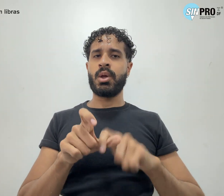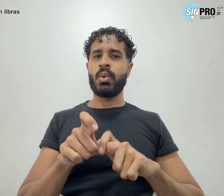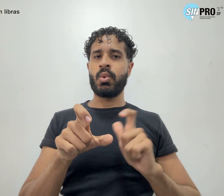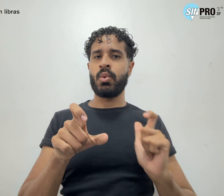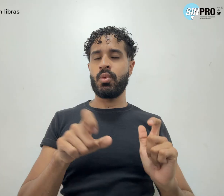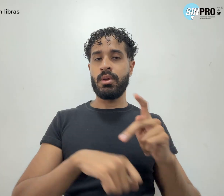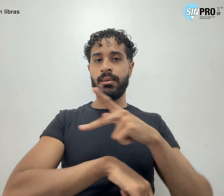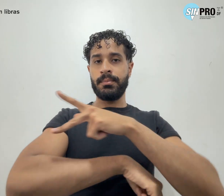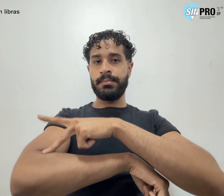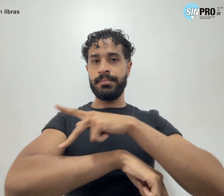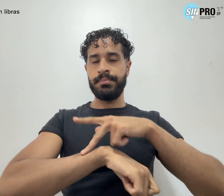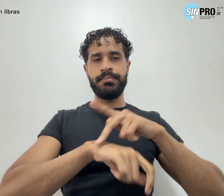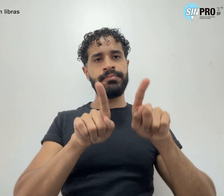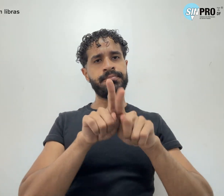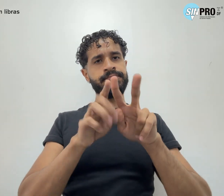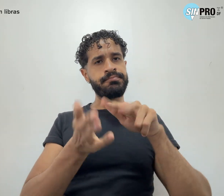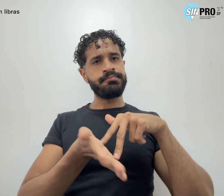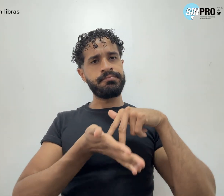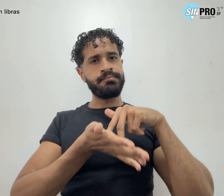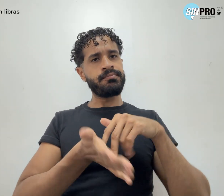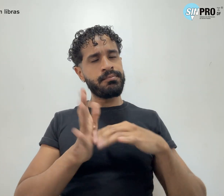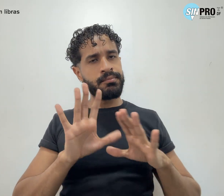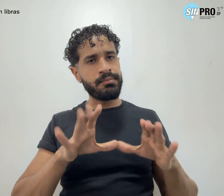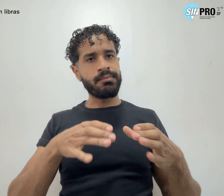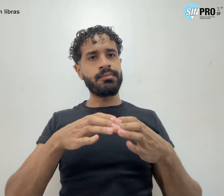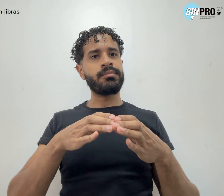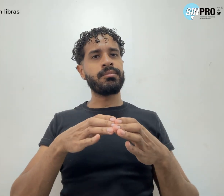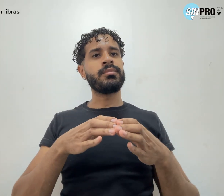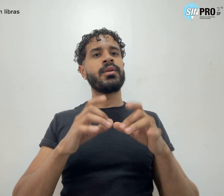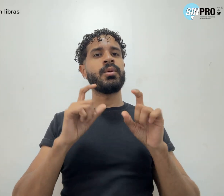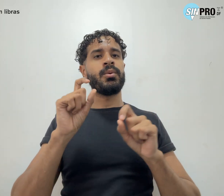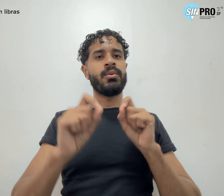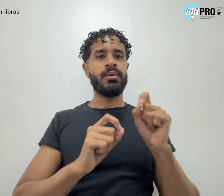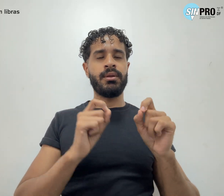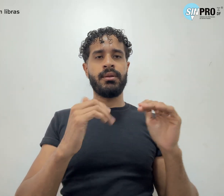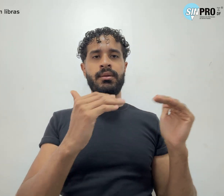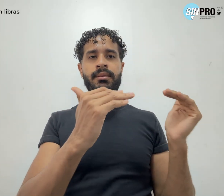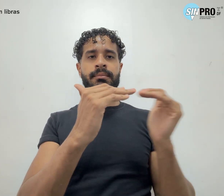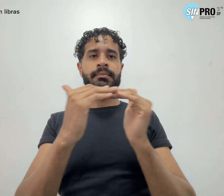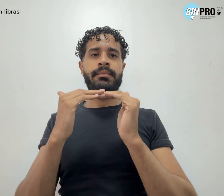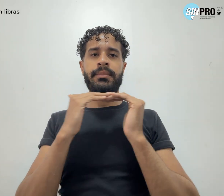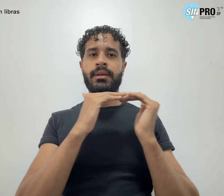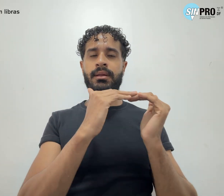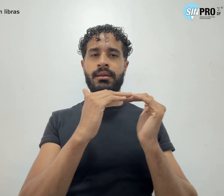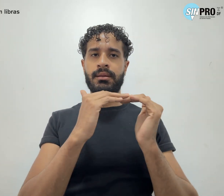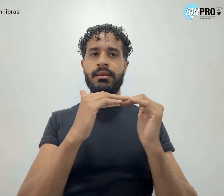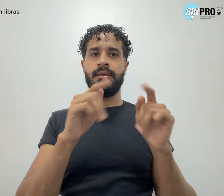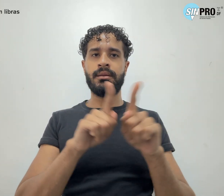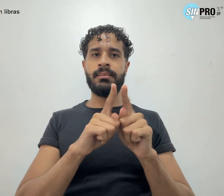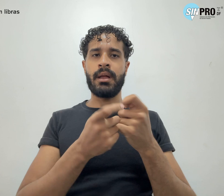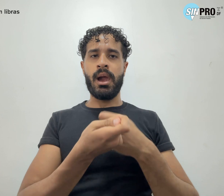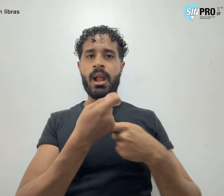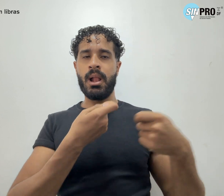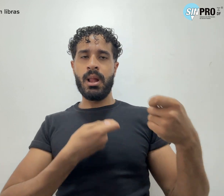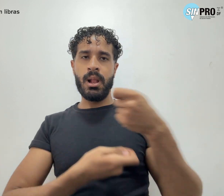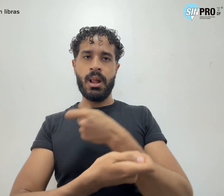da resistência coletiva à padronização e à mercantilização da educação.